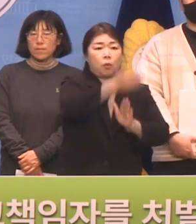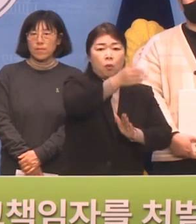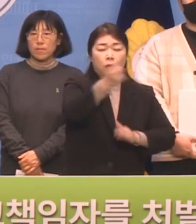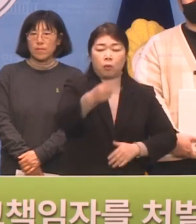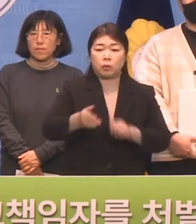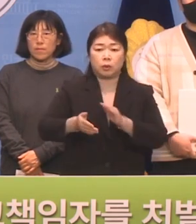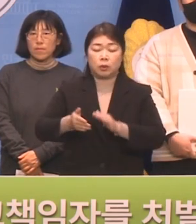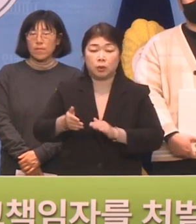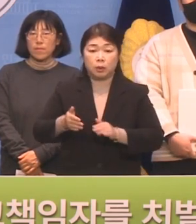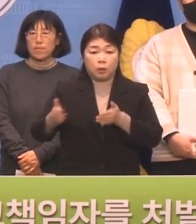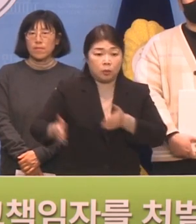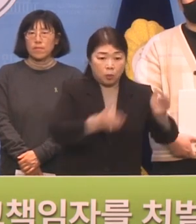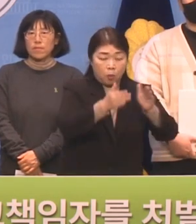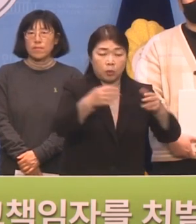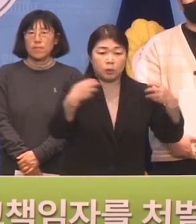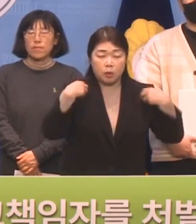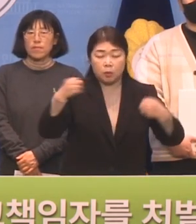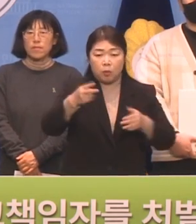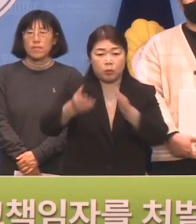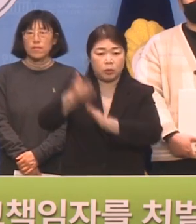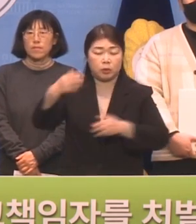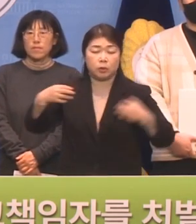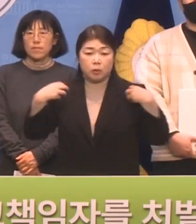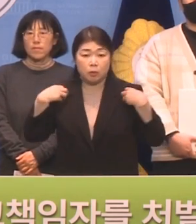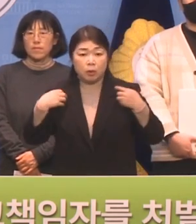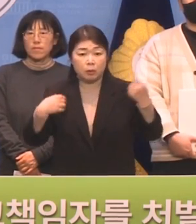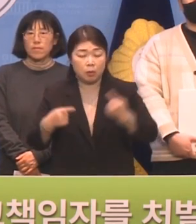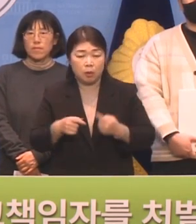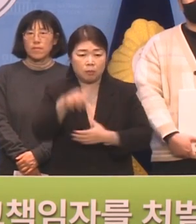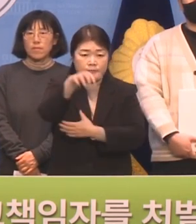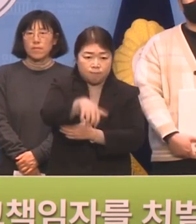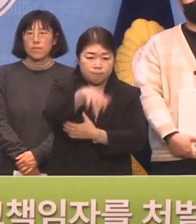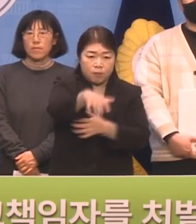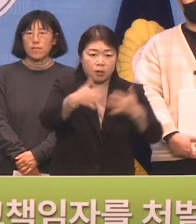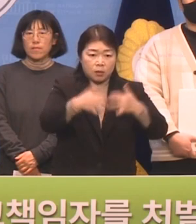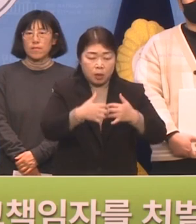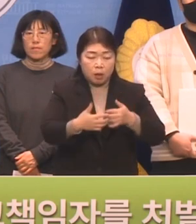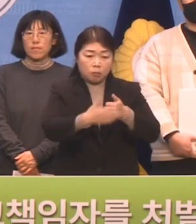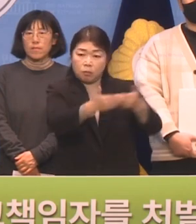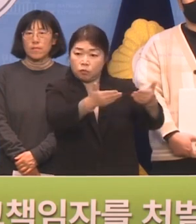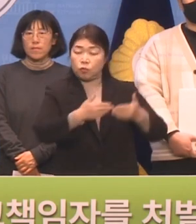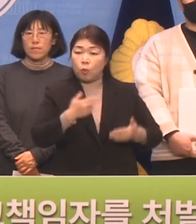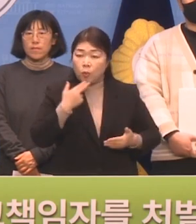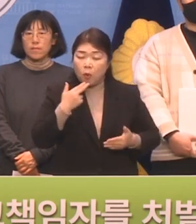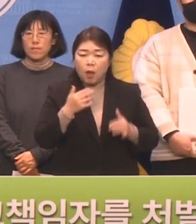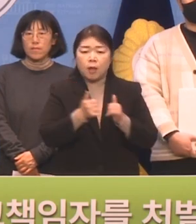중장비를 동원하거나 많은 인력을 동원해서 대처를 하는 모습은 찾아볼 수 없었고